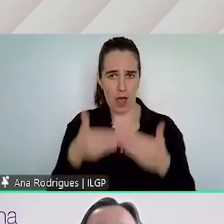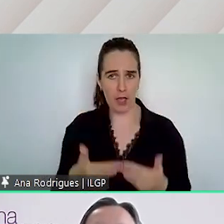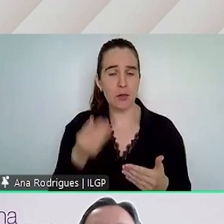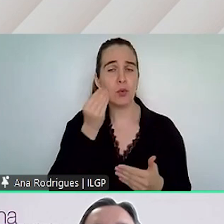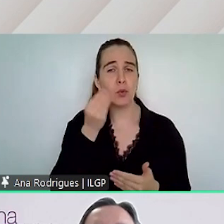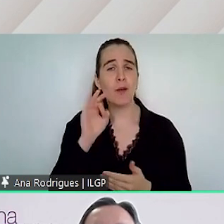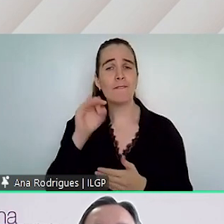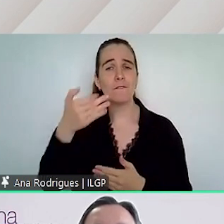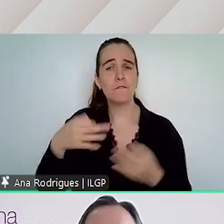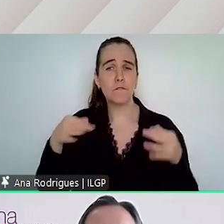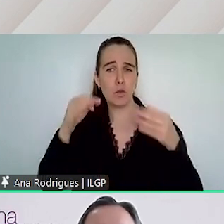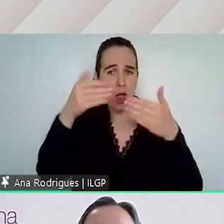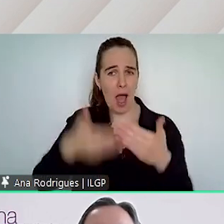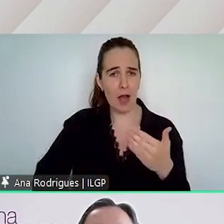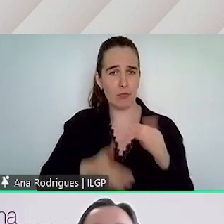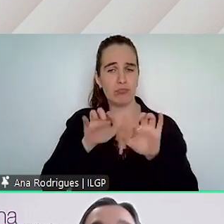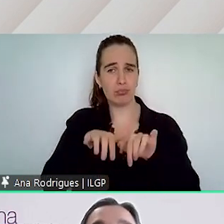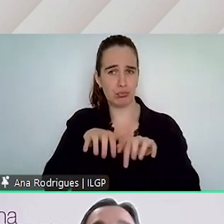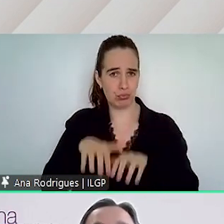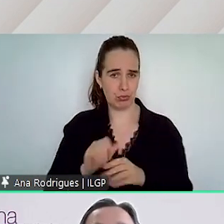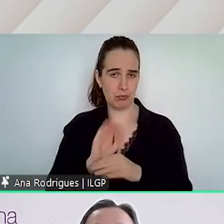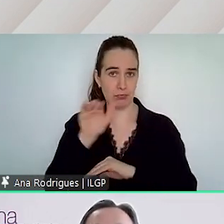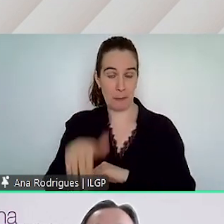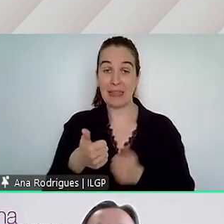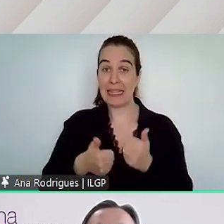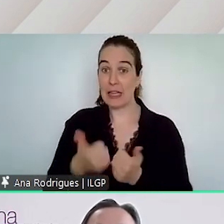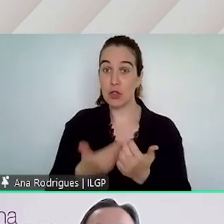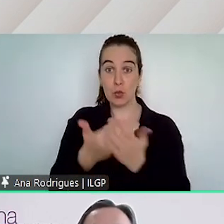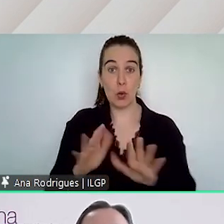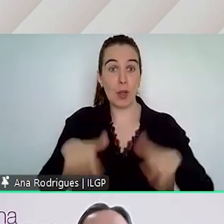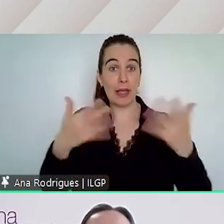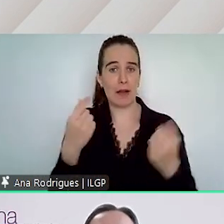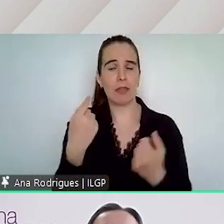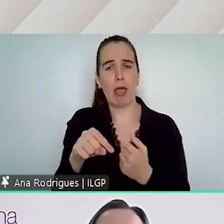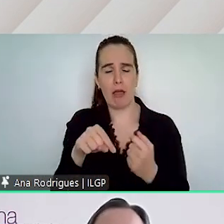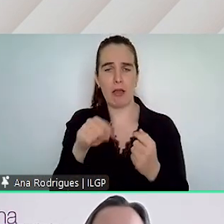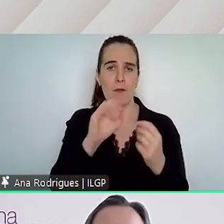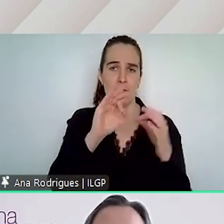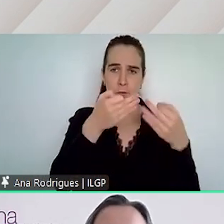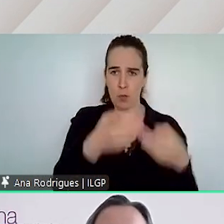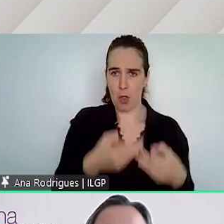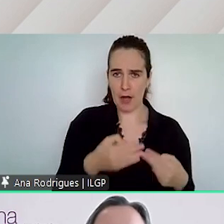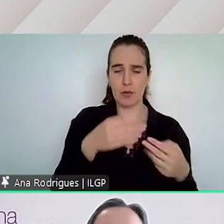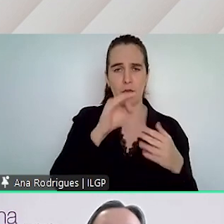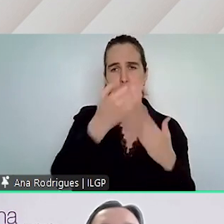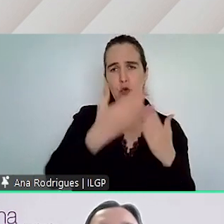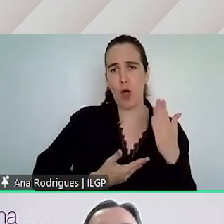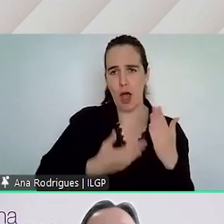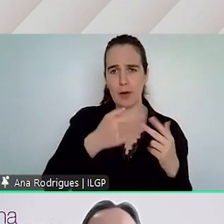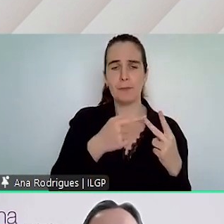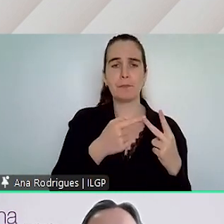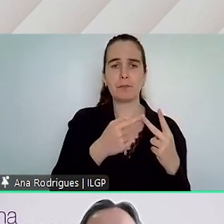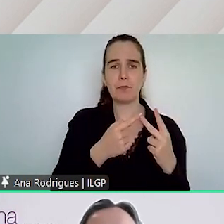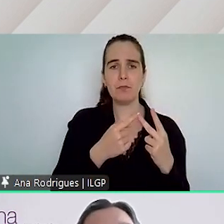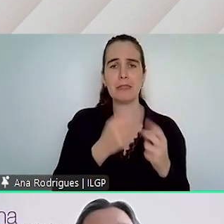formulário disponível no site do INA. Cada candidatura deverá incluir um formulário devidamente preenchido, um resumo